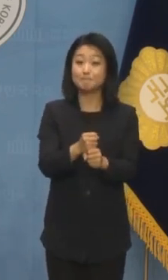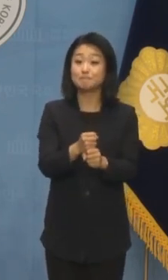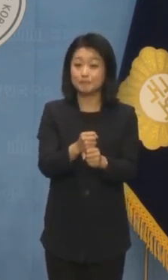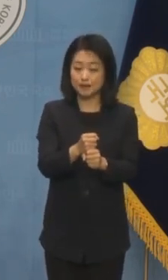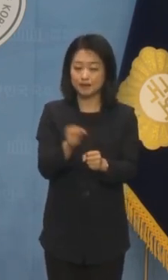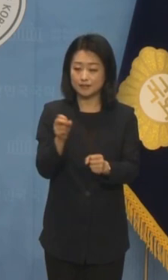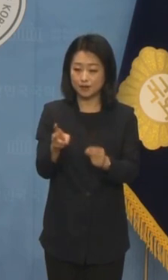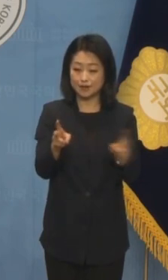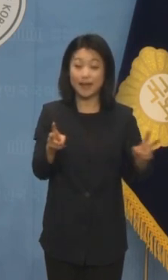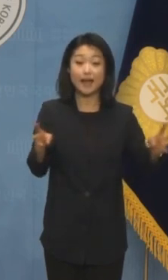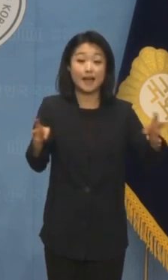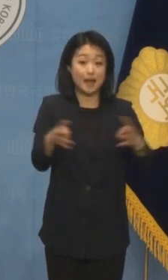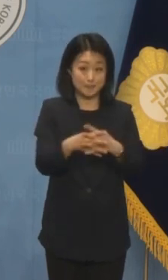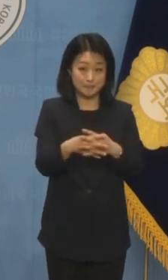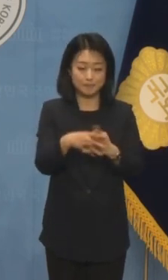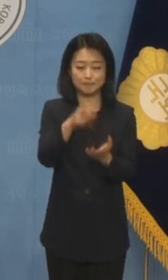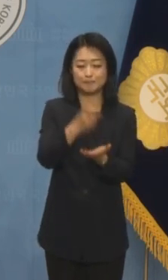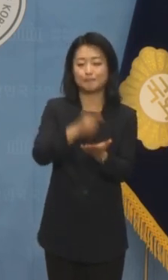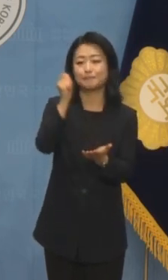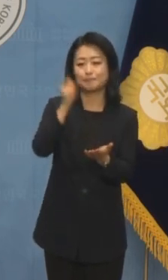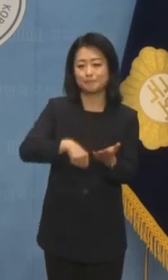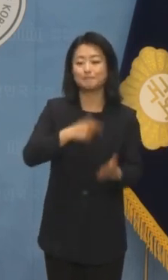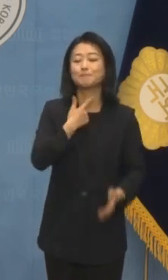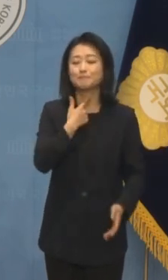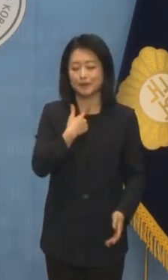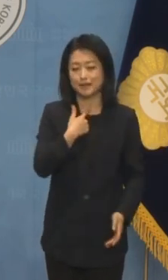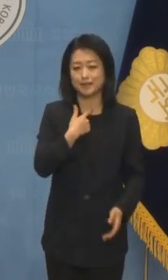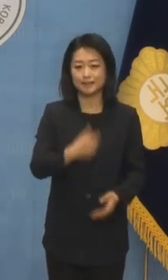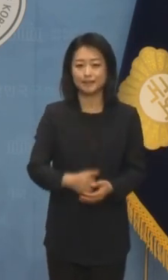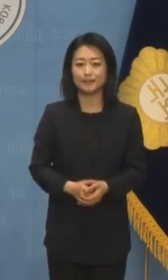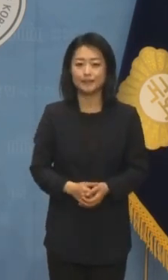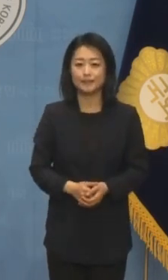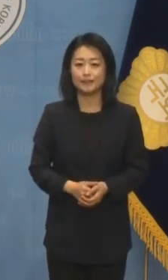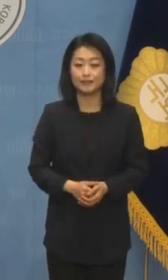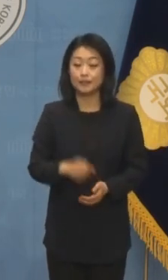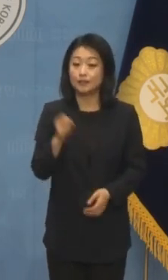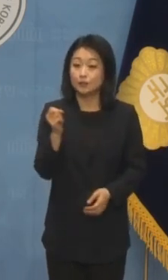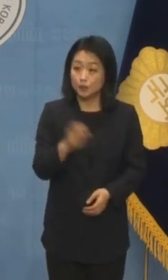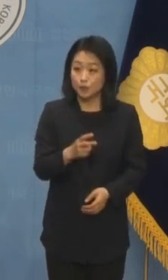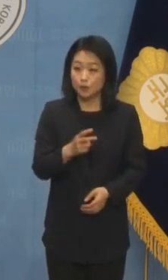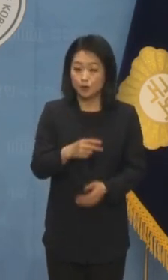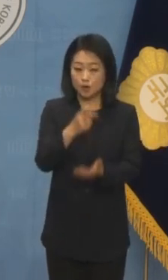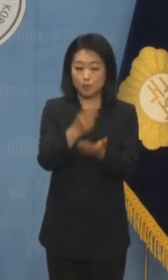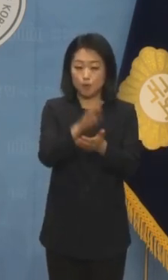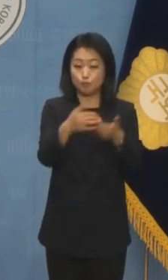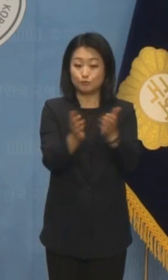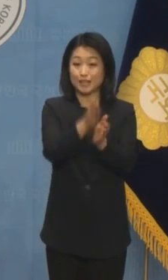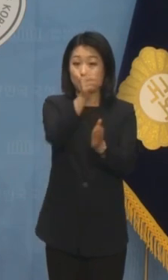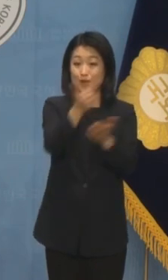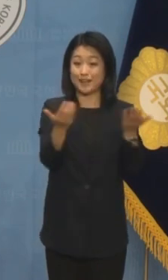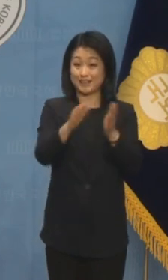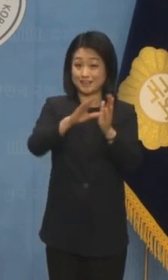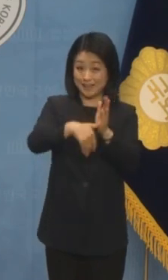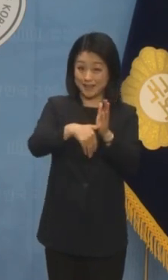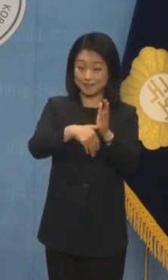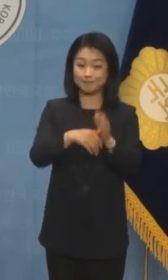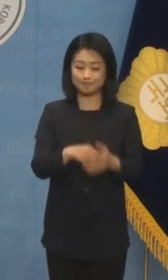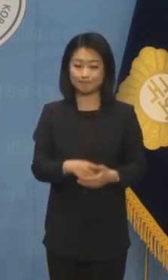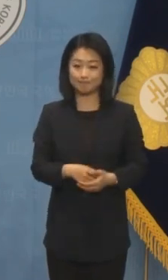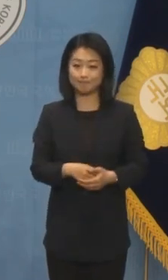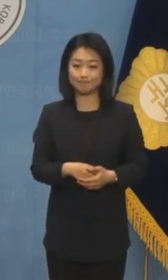여야 합의를 주도해 법안을 통과시켰습니다. 그리고 마침내 법무부 장관 시절 직권 재심을